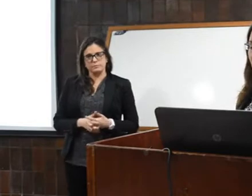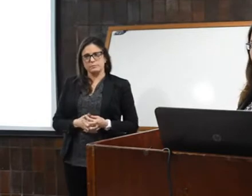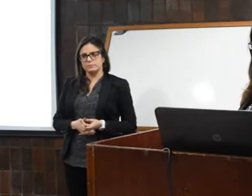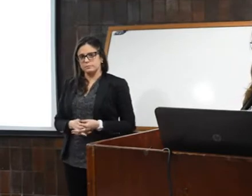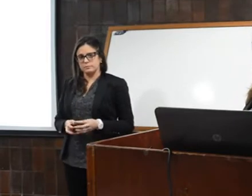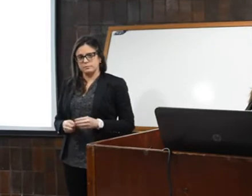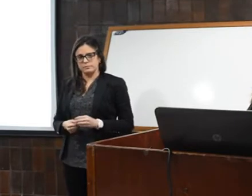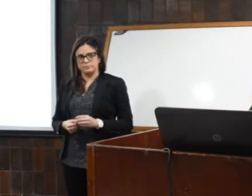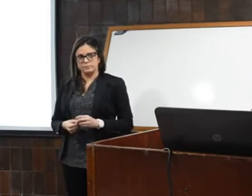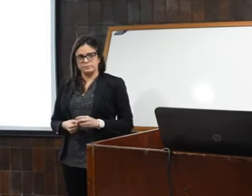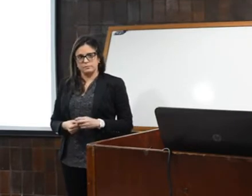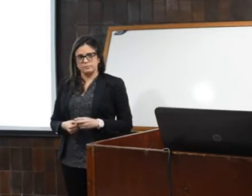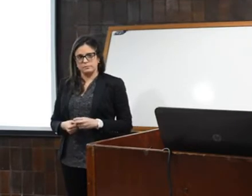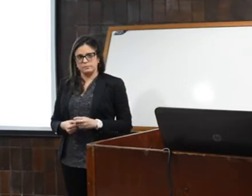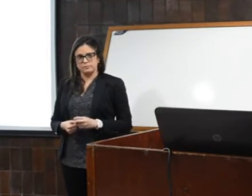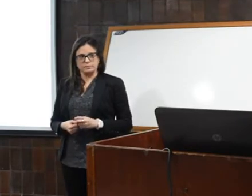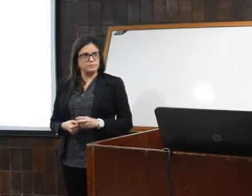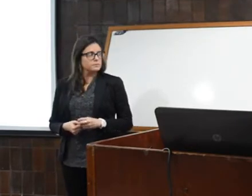un seguro mío